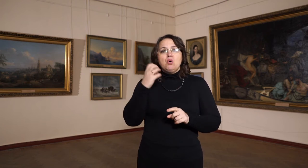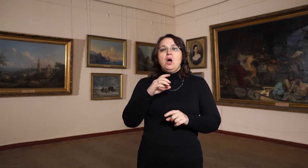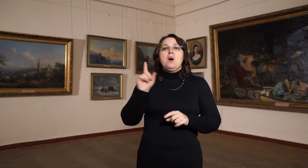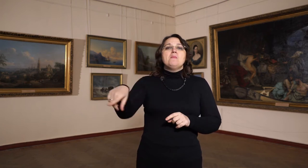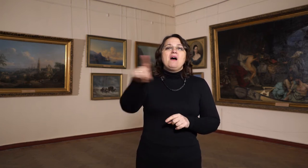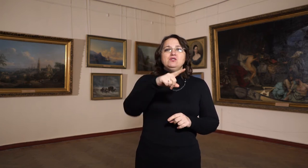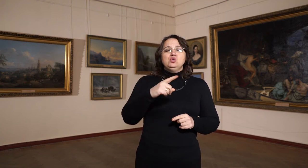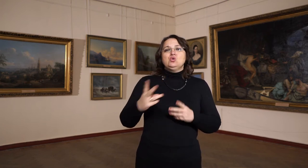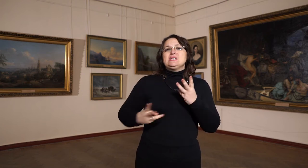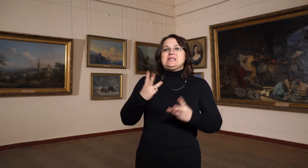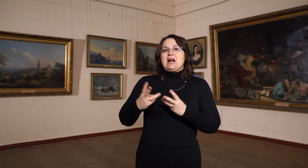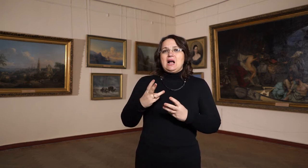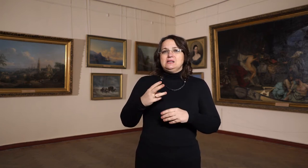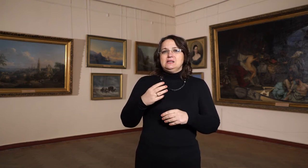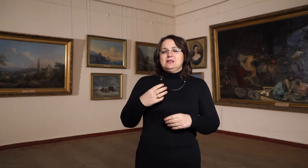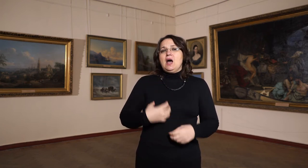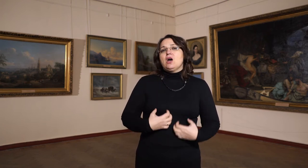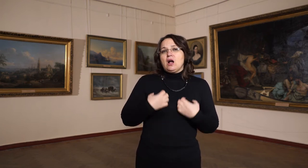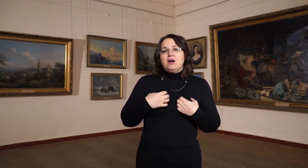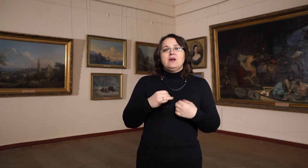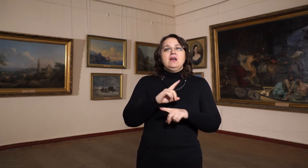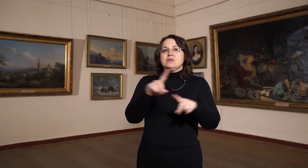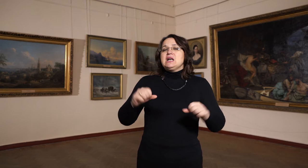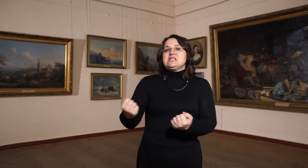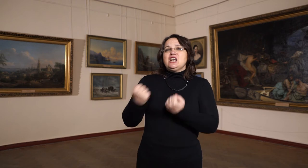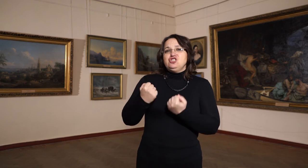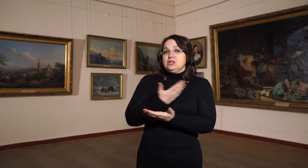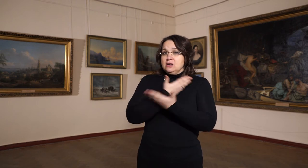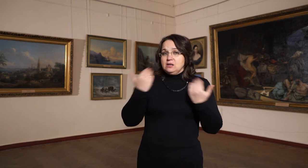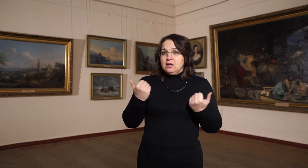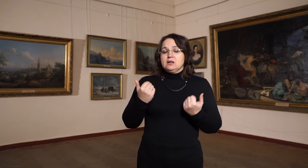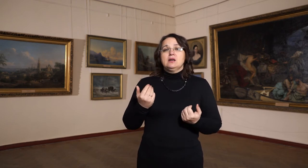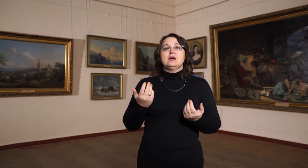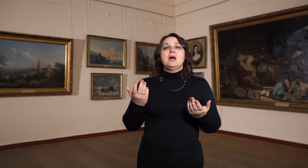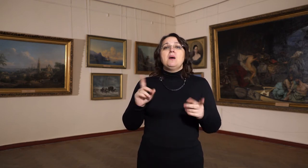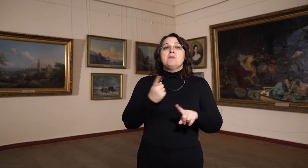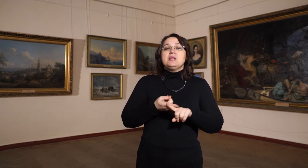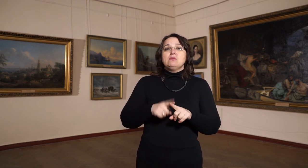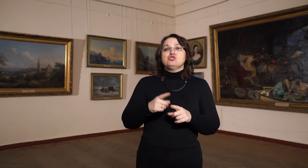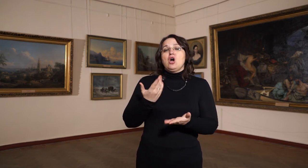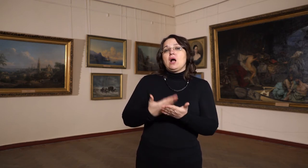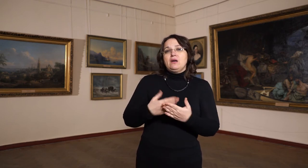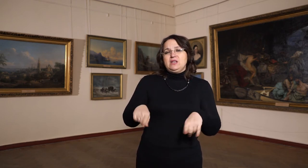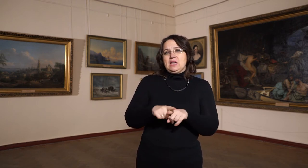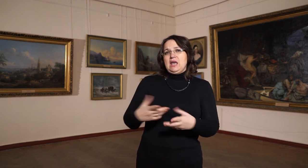судеб защиты нет». Потому что кажется, что в таких эффектных сценических позах по мановению